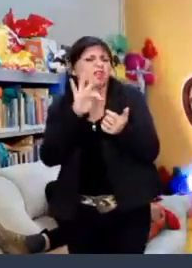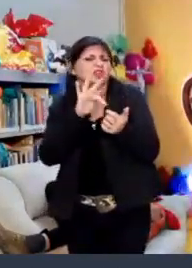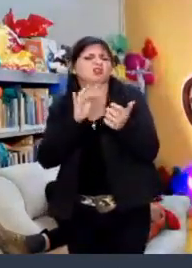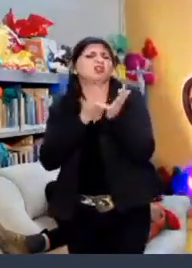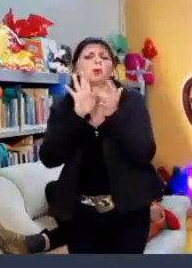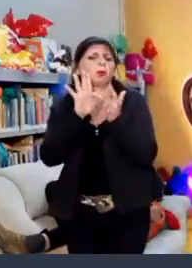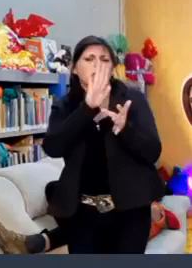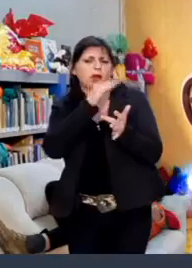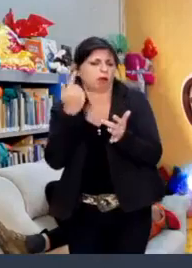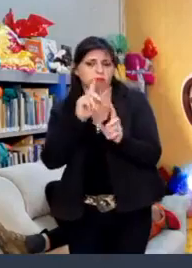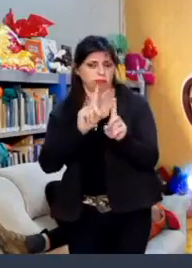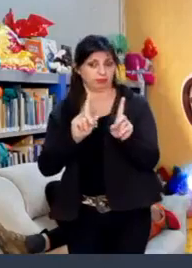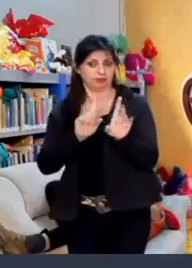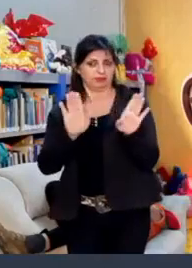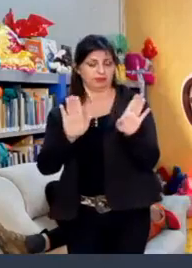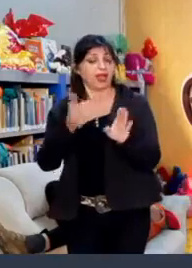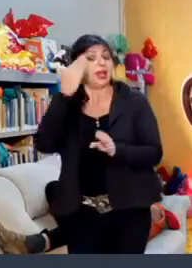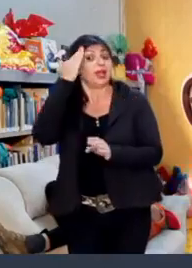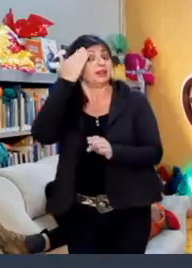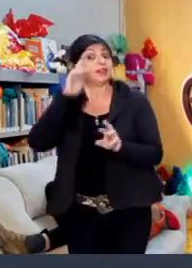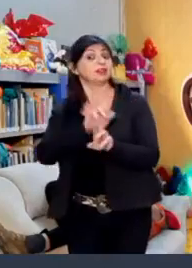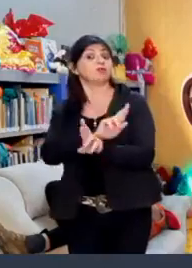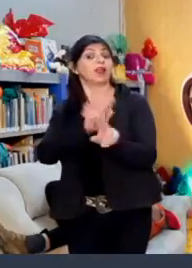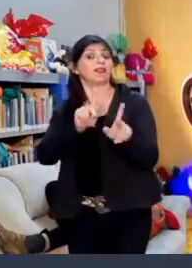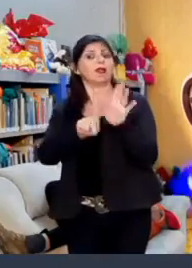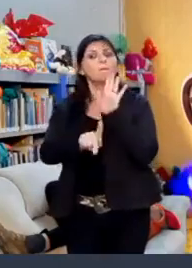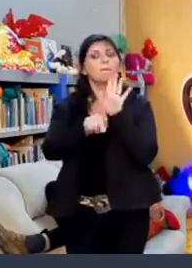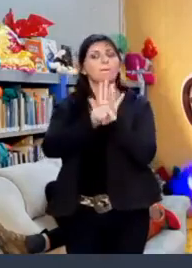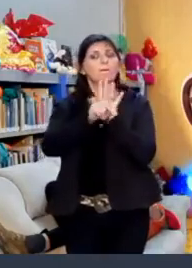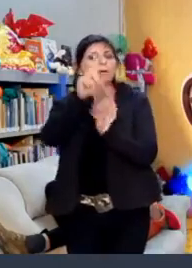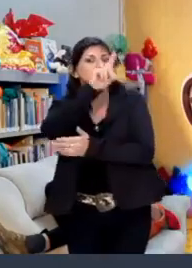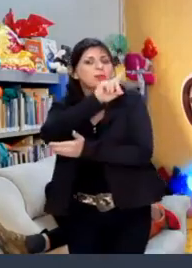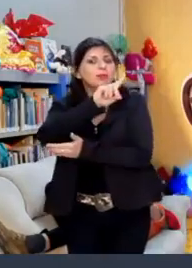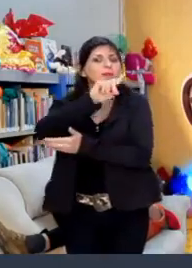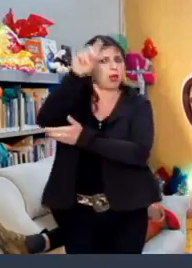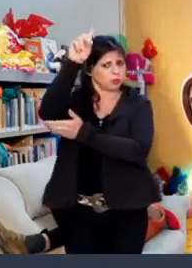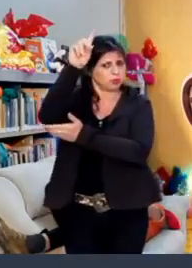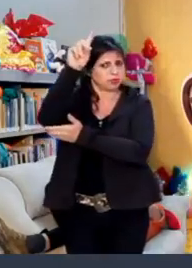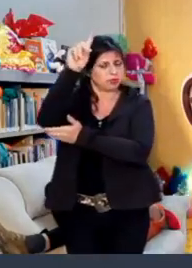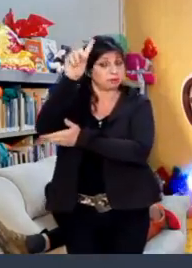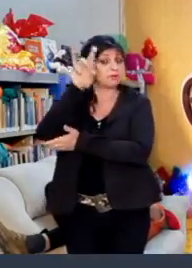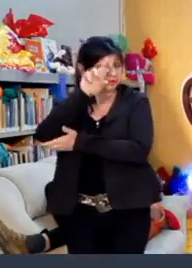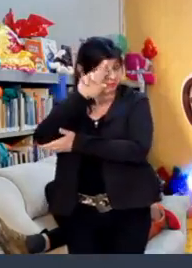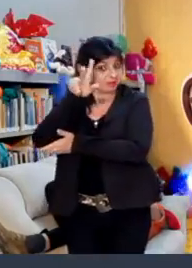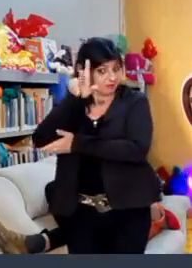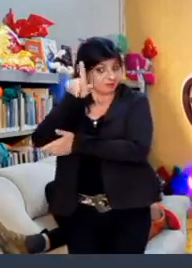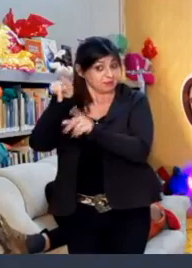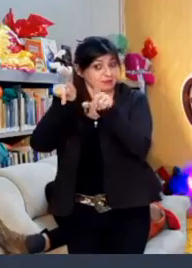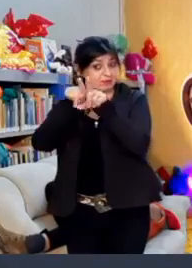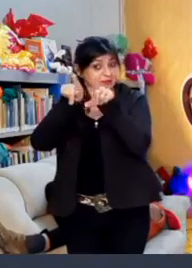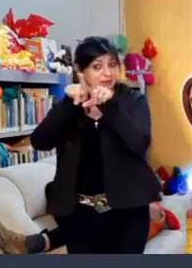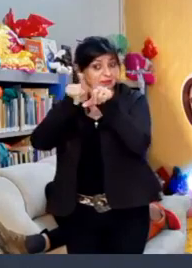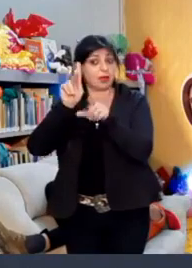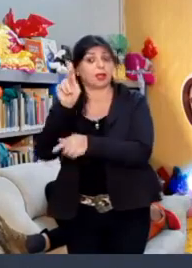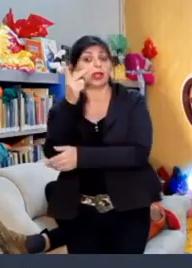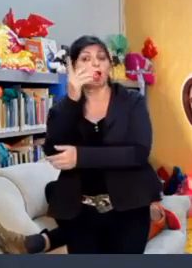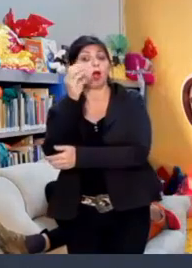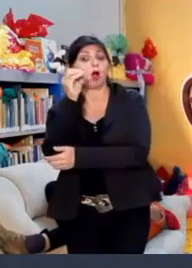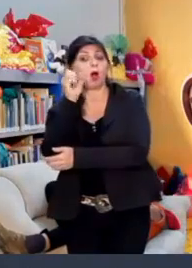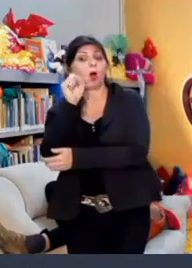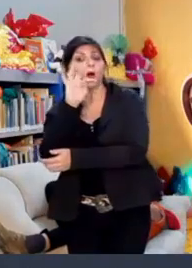evangélicas, é referente à deusa Óstara, que é a deusa